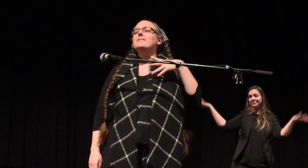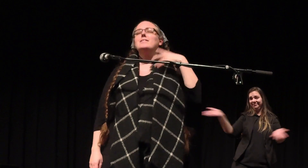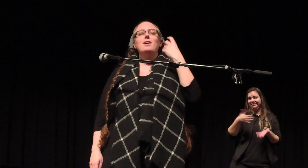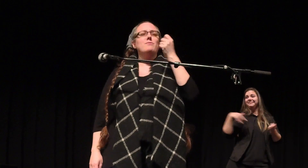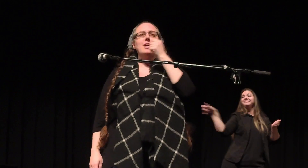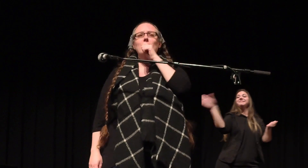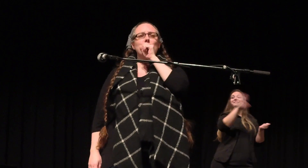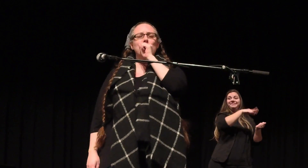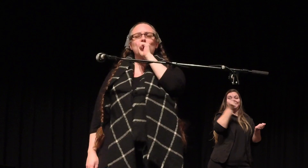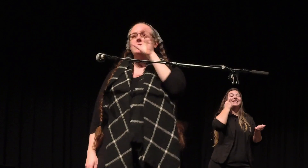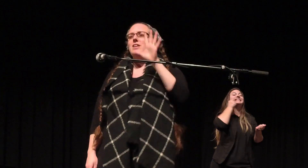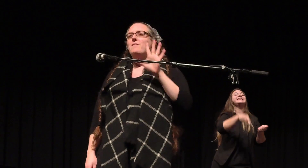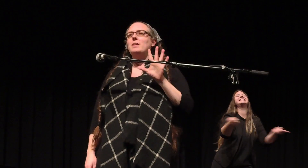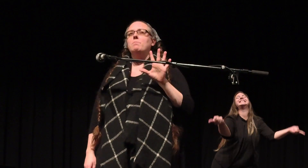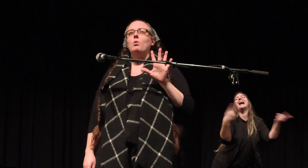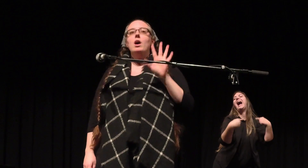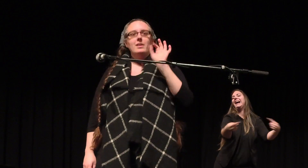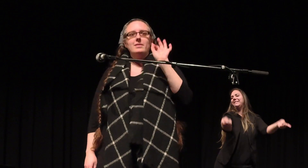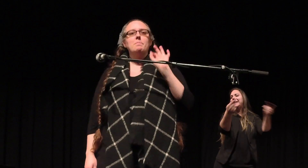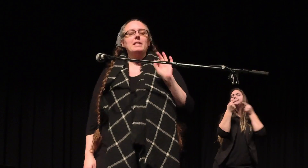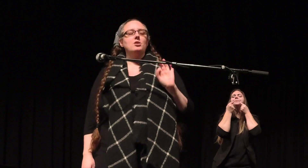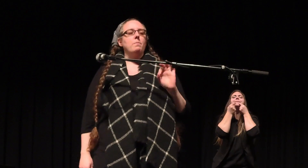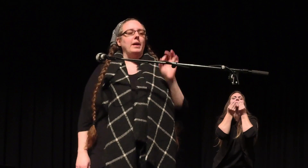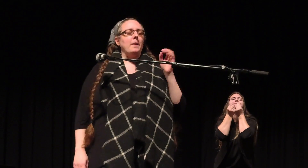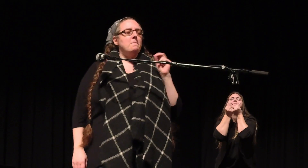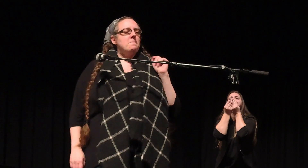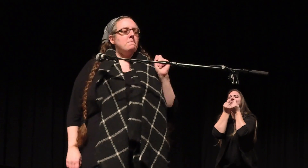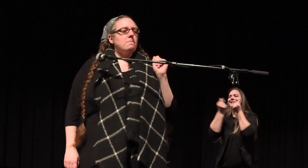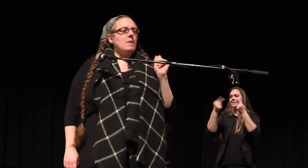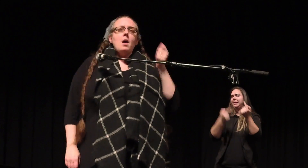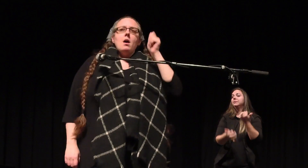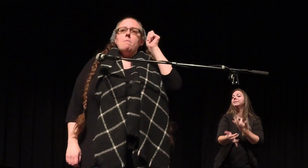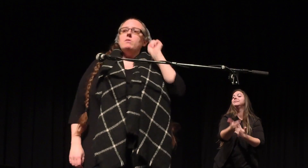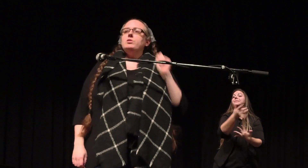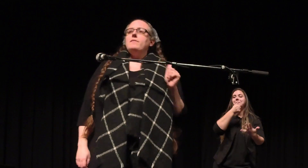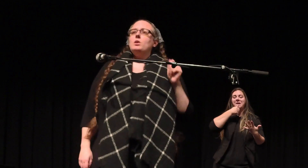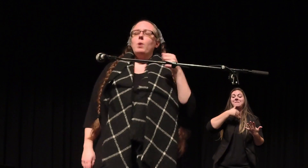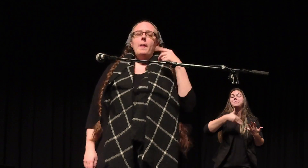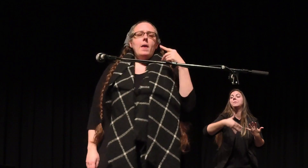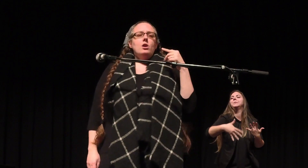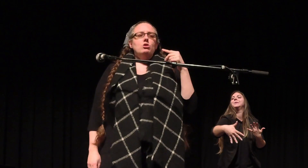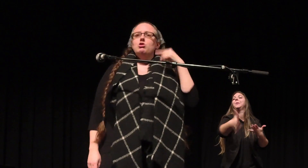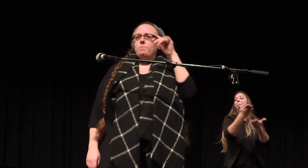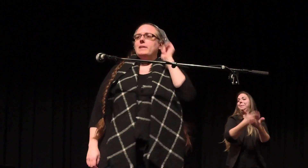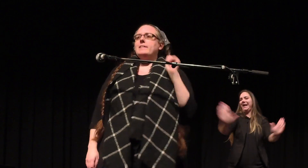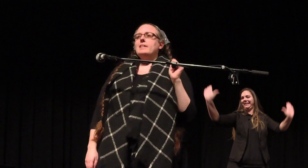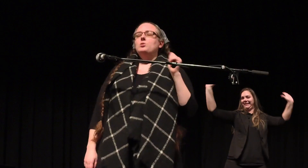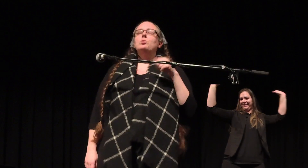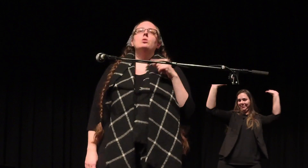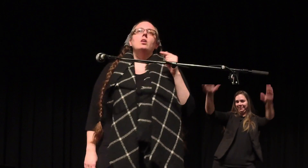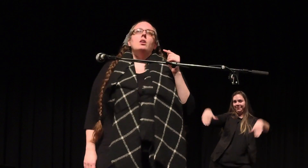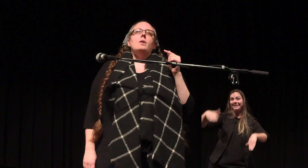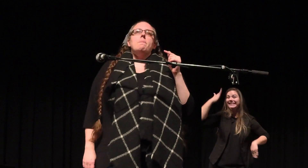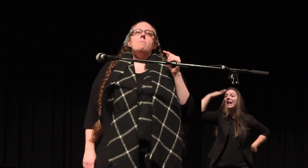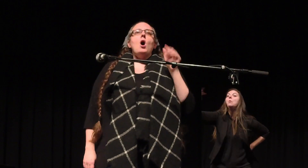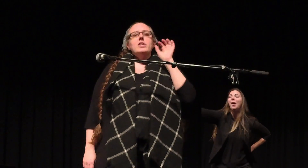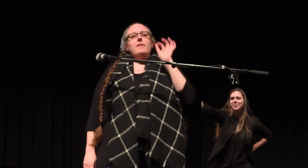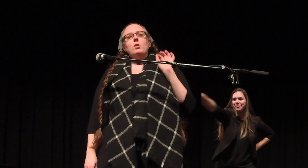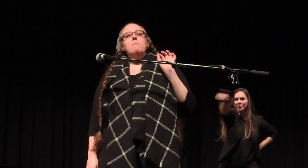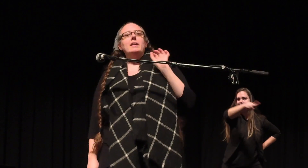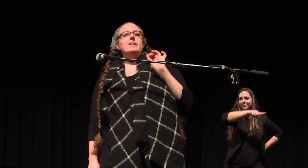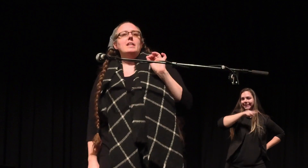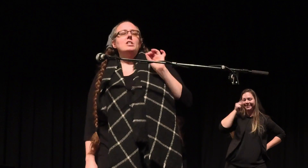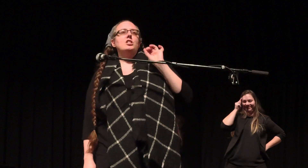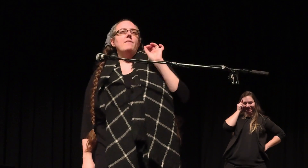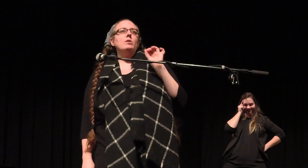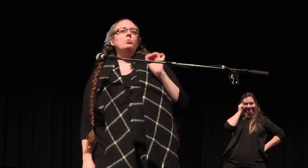vient, là, ça va être bon, c'est presque prêt. » Mais vous savez quoi? Je pensais à ça, là. Il y avait